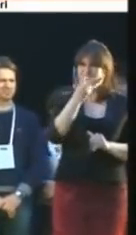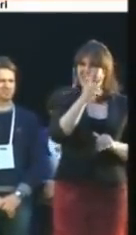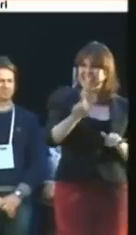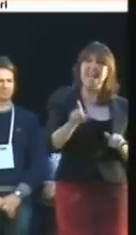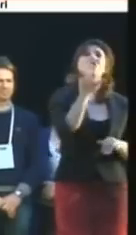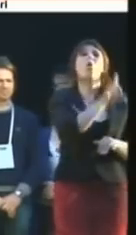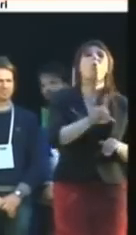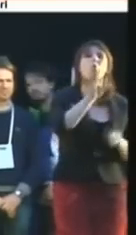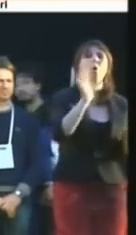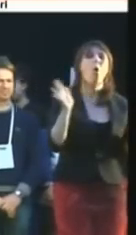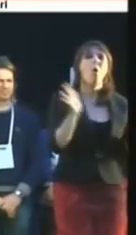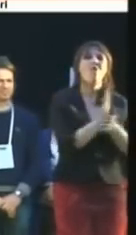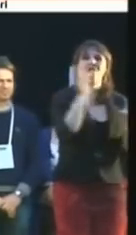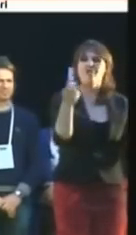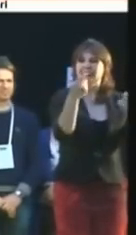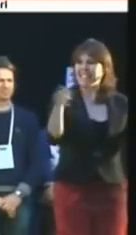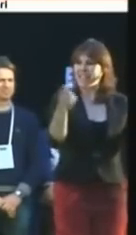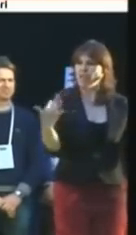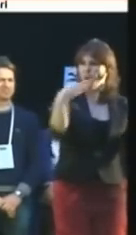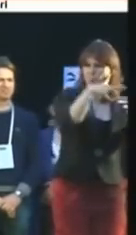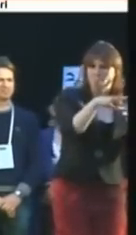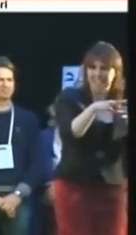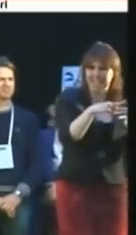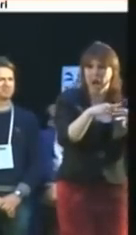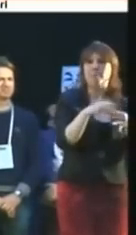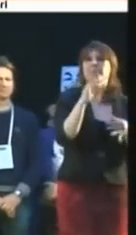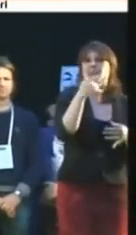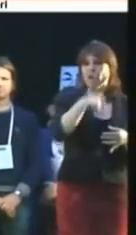luglio, Festival dell'Unità, Floris intervista